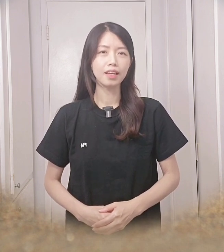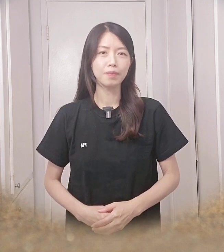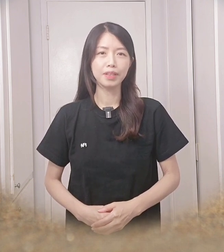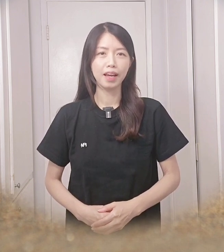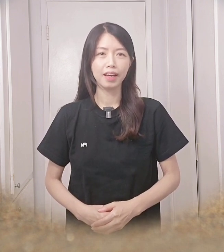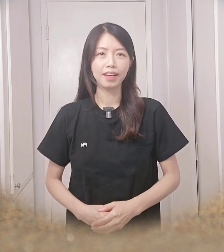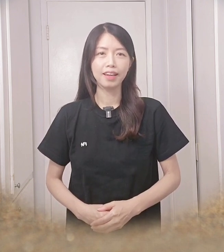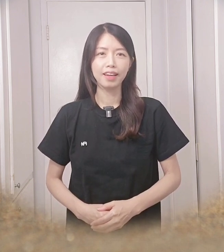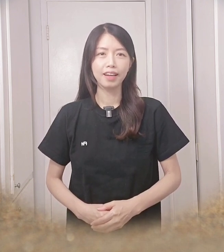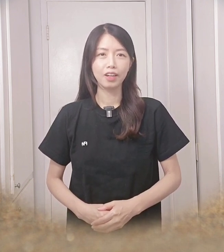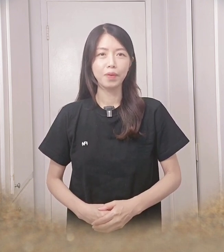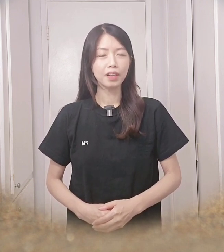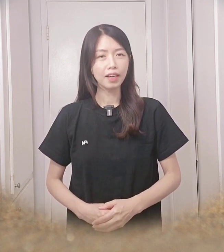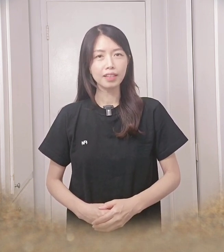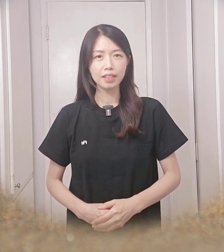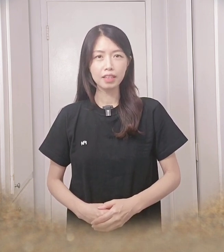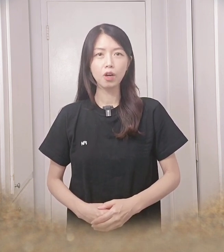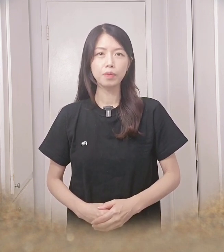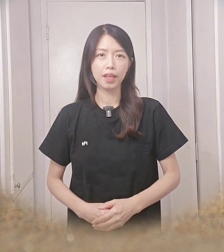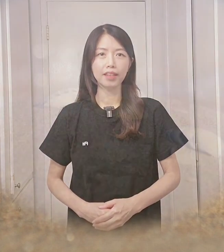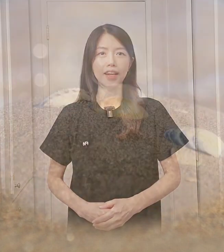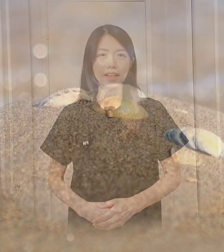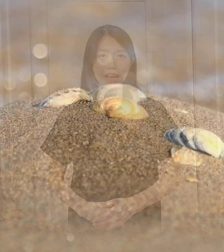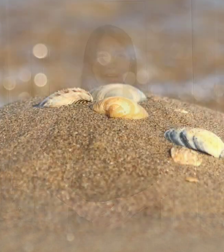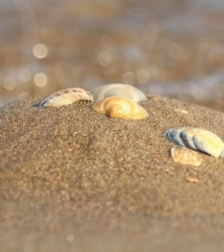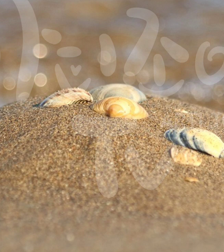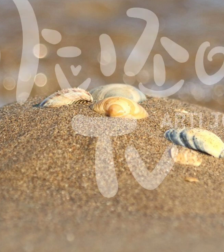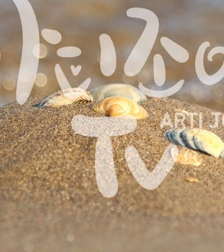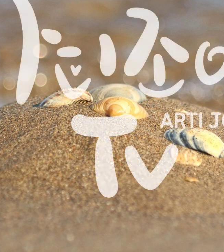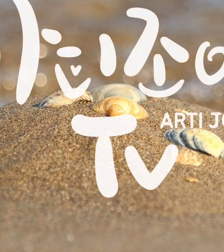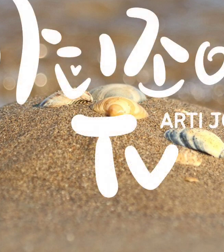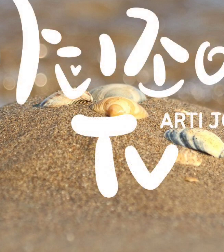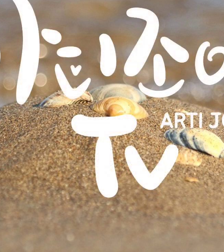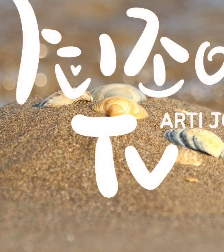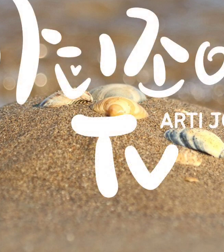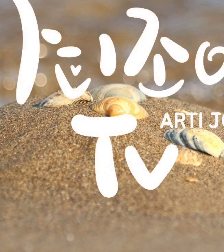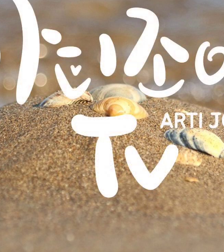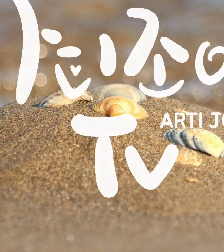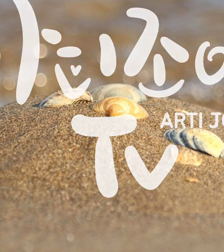기도라는 찬양입니다. 그러면 끝까지 시청 부탁드릴게요.